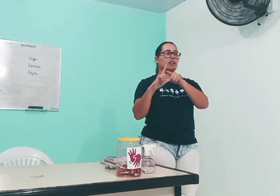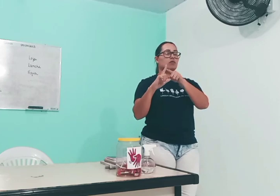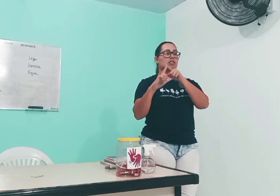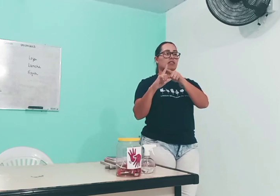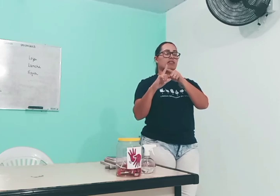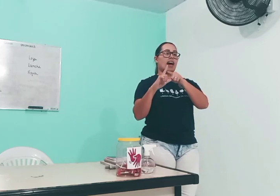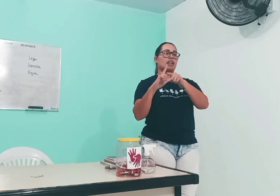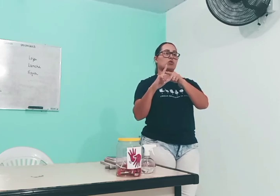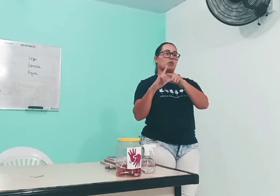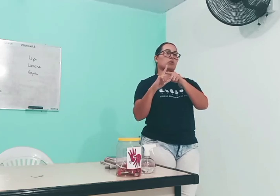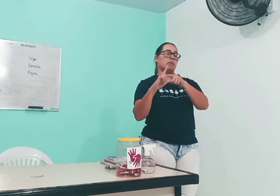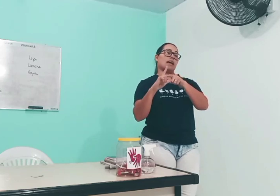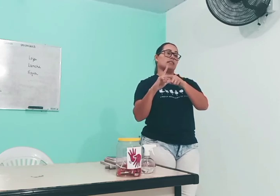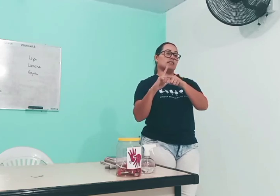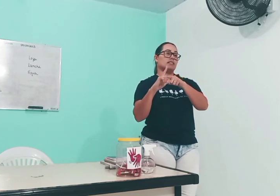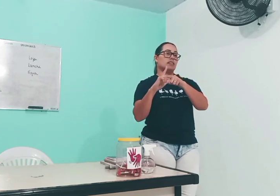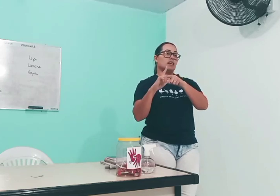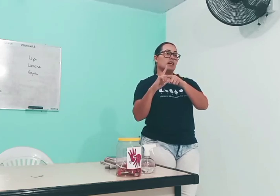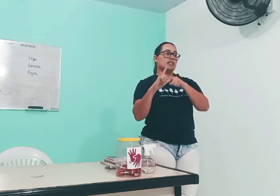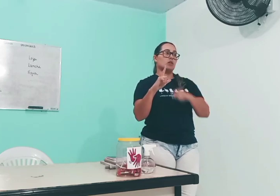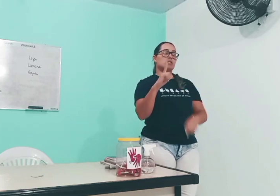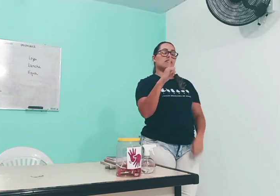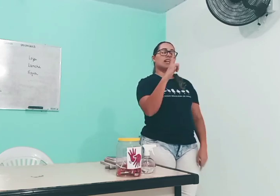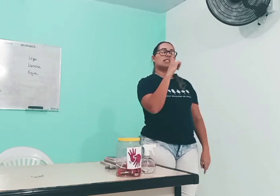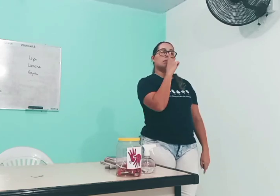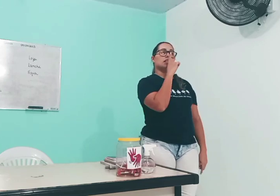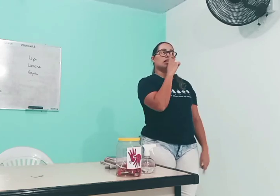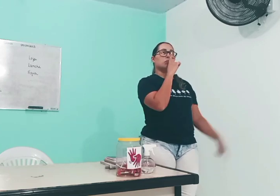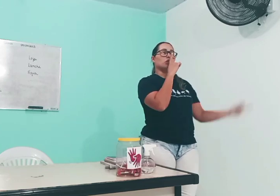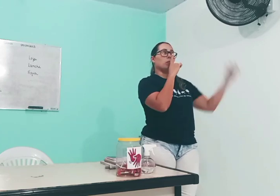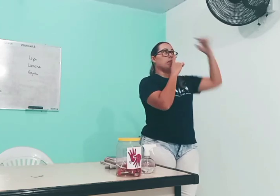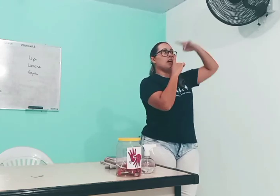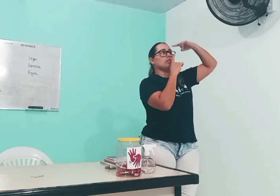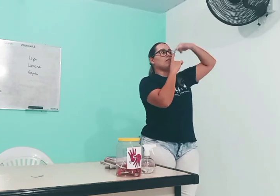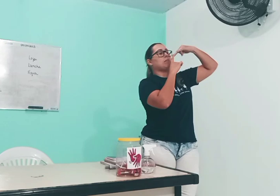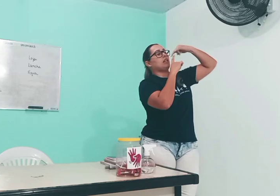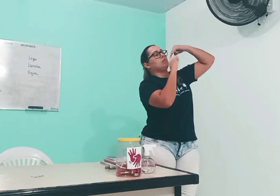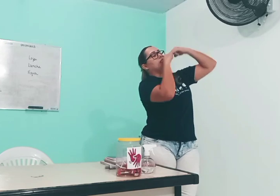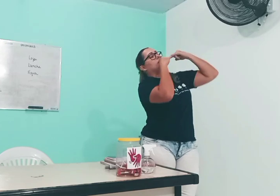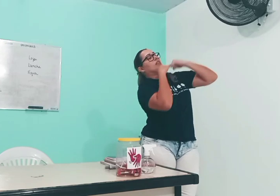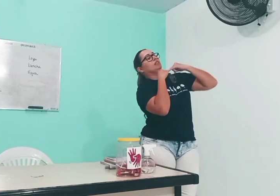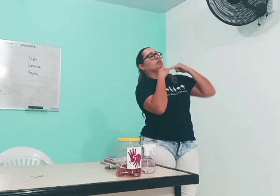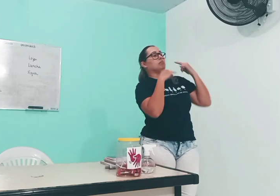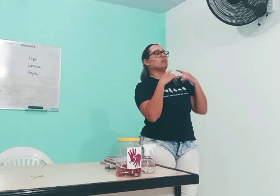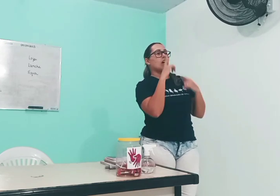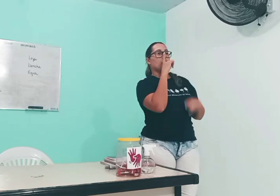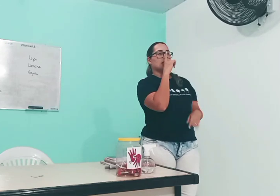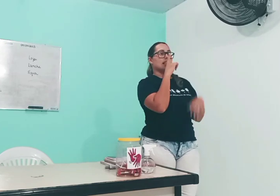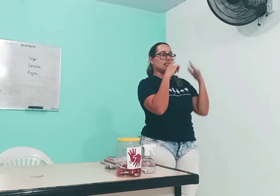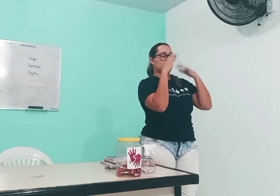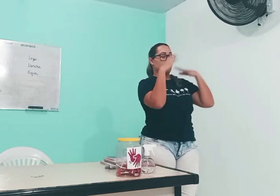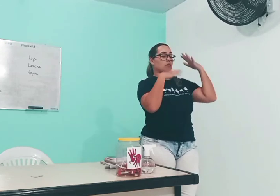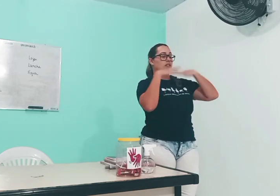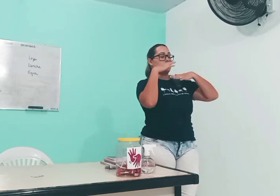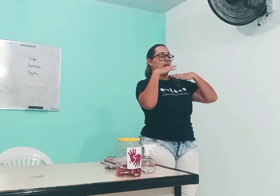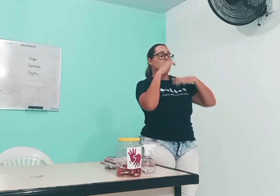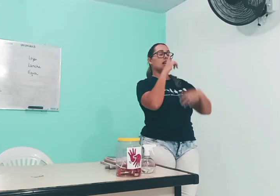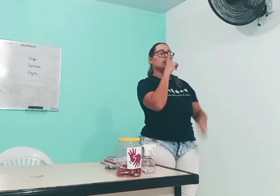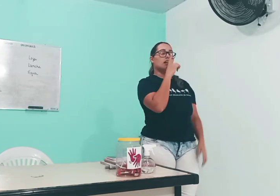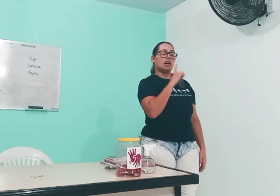você fala sobre o pênis. Você não precisa ficar sempre aqui, né? Porque o pênis, para não ficar uma coisa meio estranha você explicando,